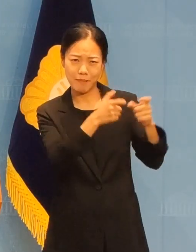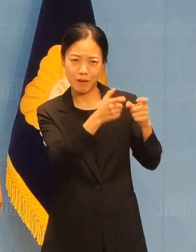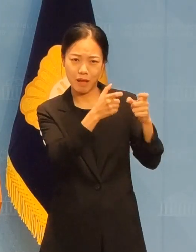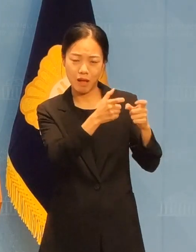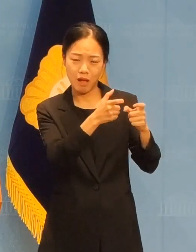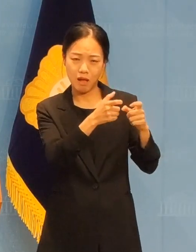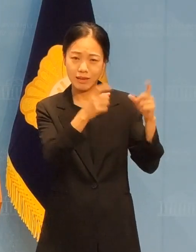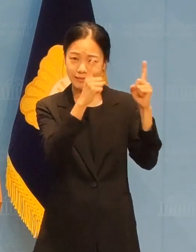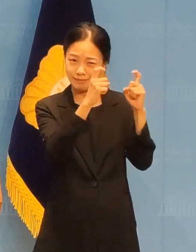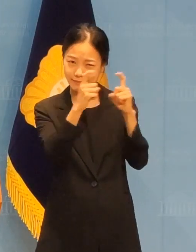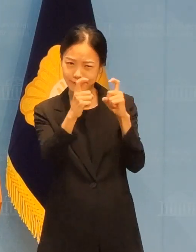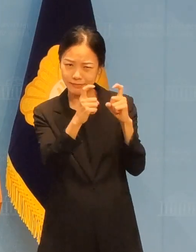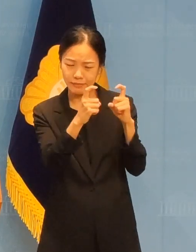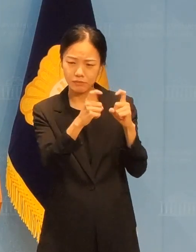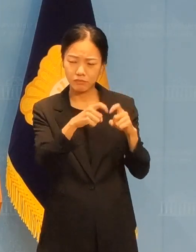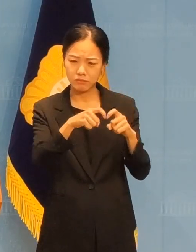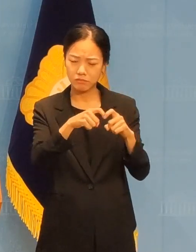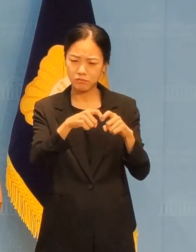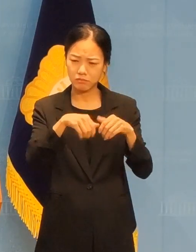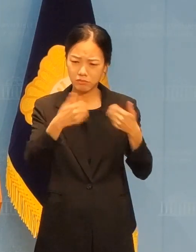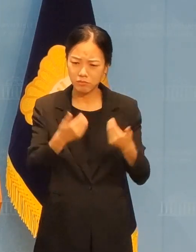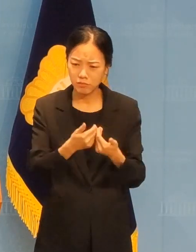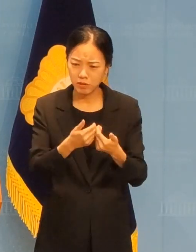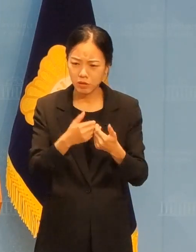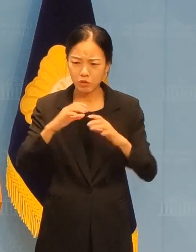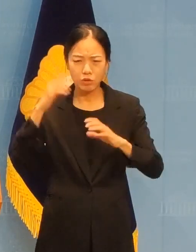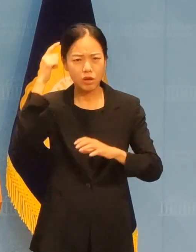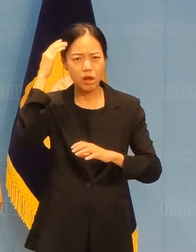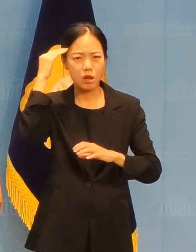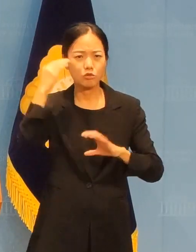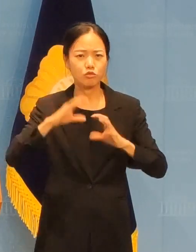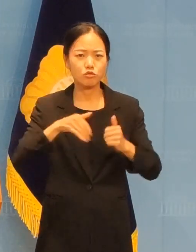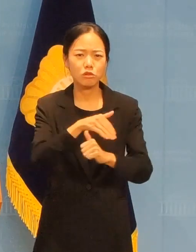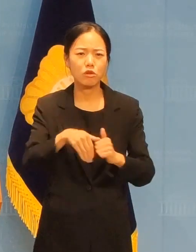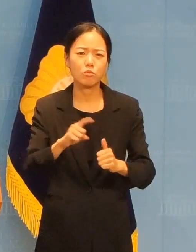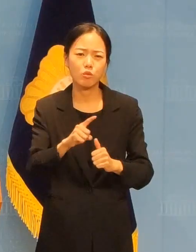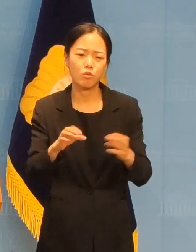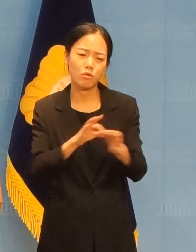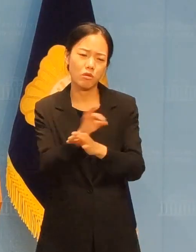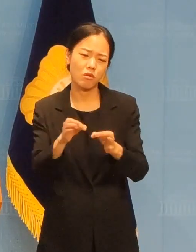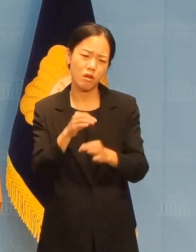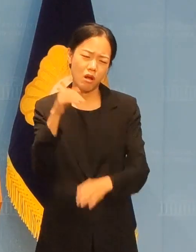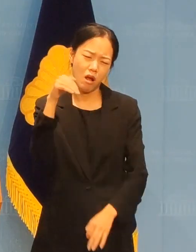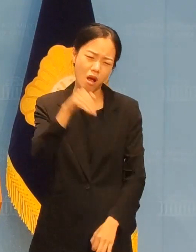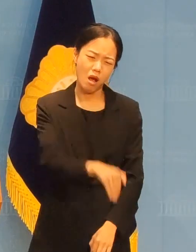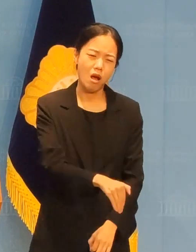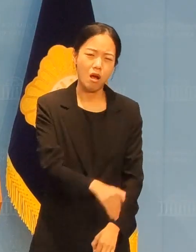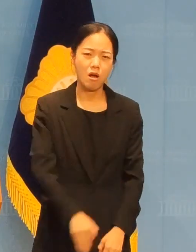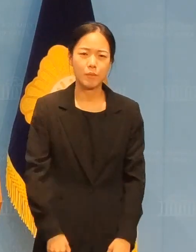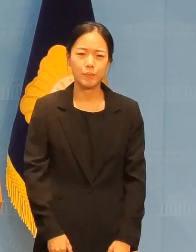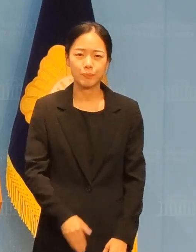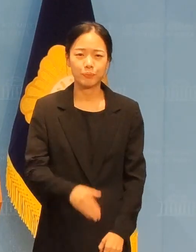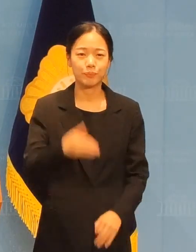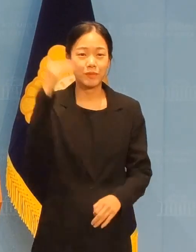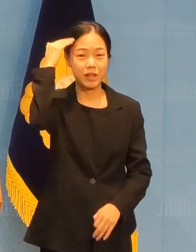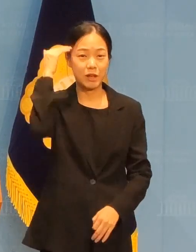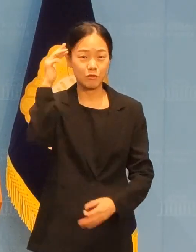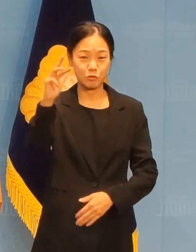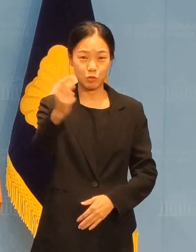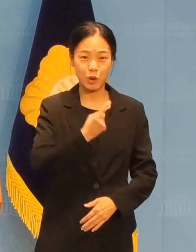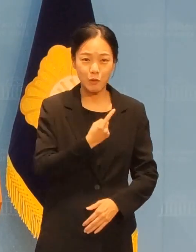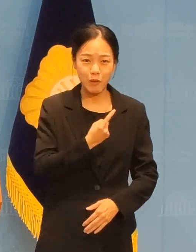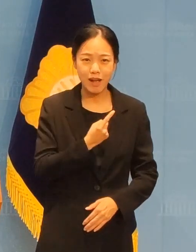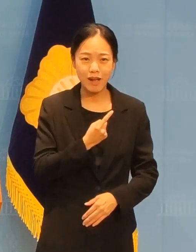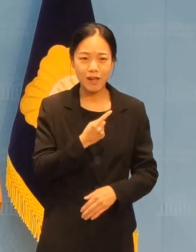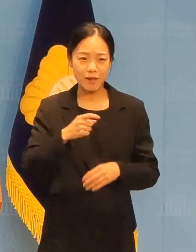벼랑 끝으로 내몰렸습니다. 순방을 마치고 귀국하자마자 던진 것은 다름 아닌